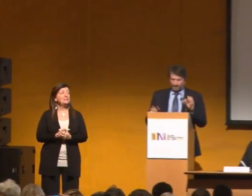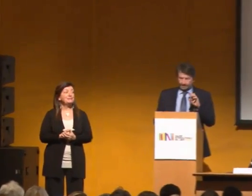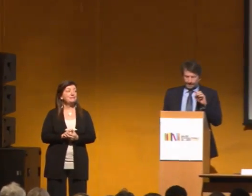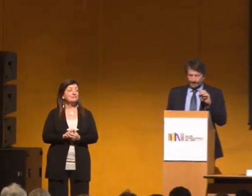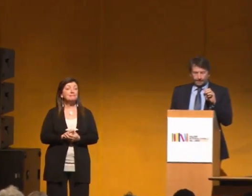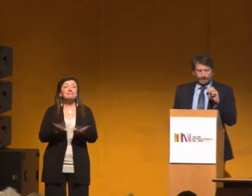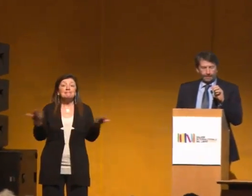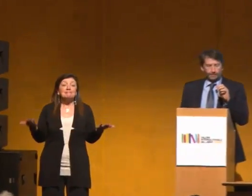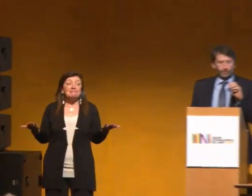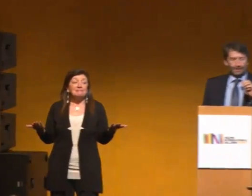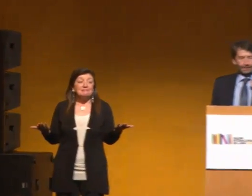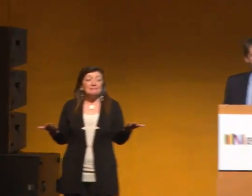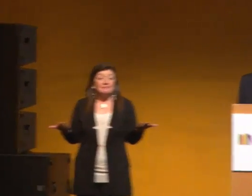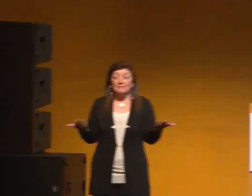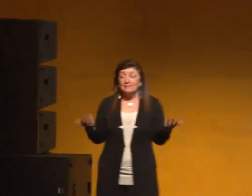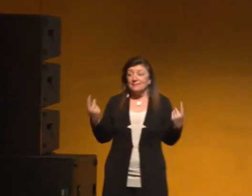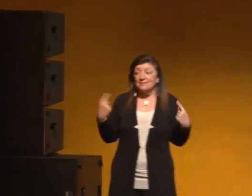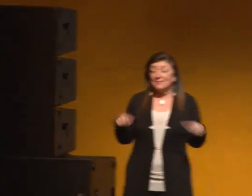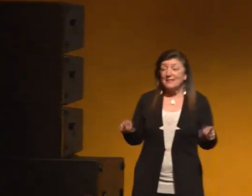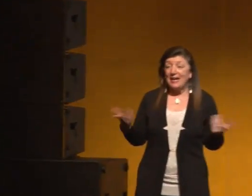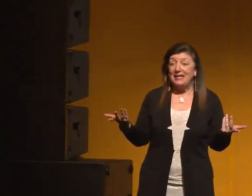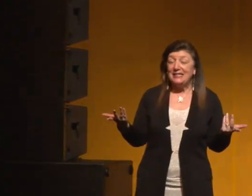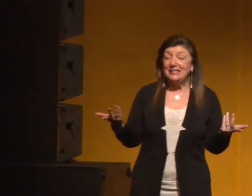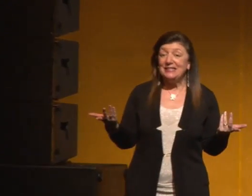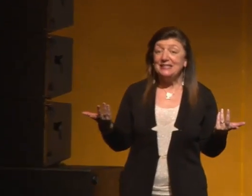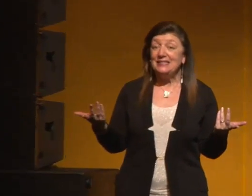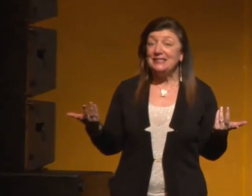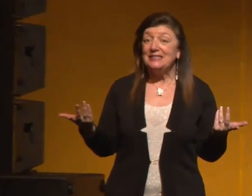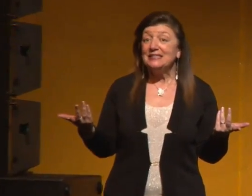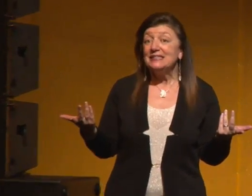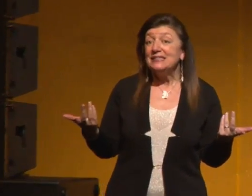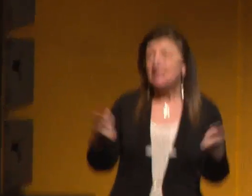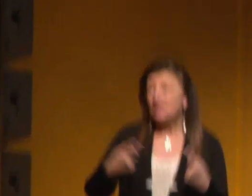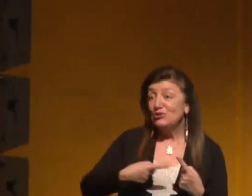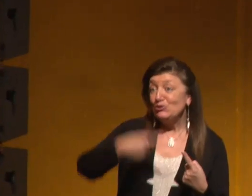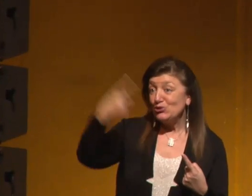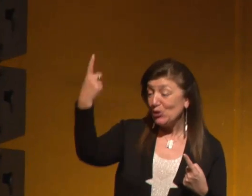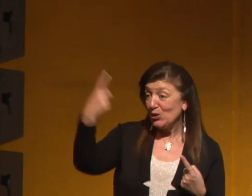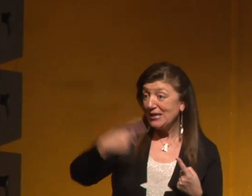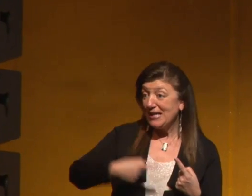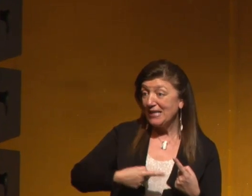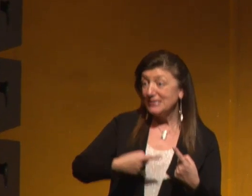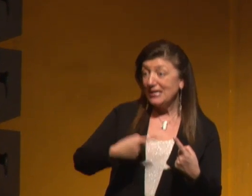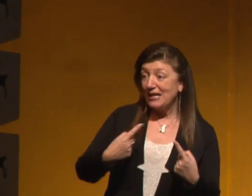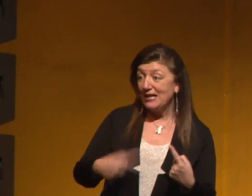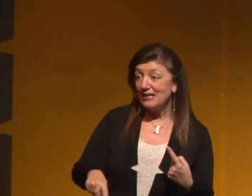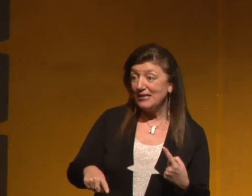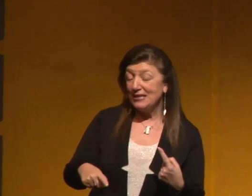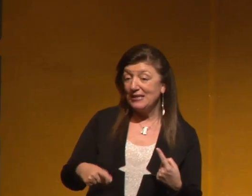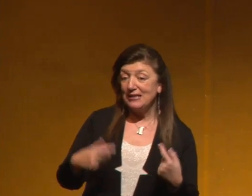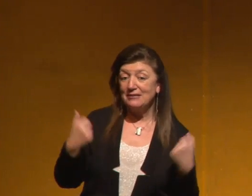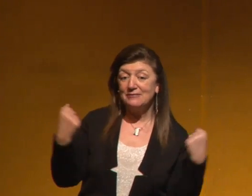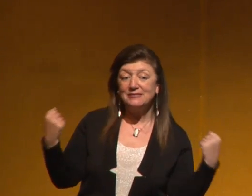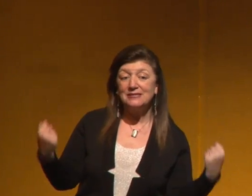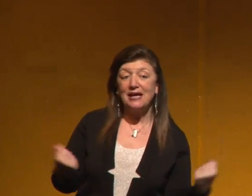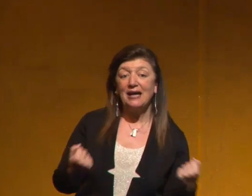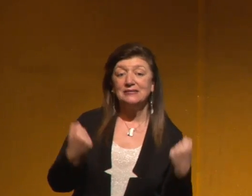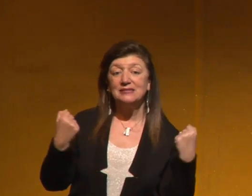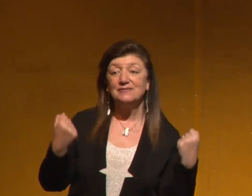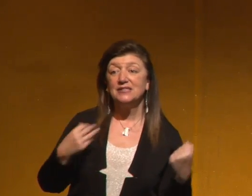negli nella giornata di richiamo un'attività istituzionale